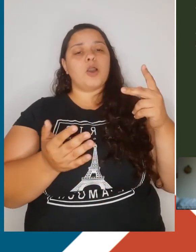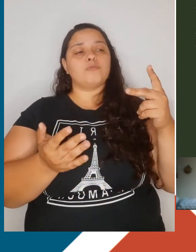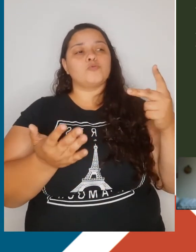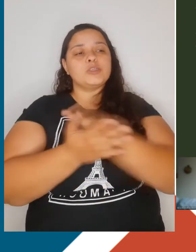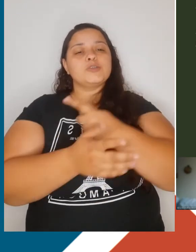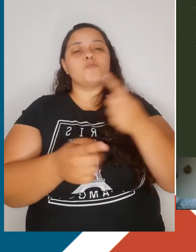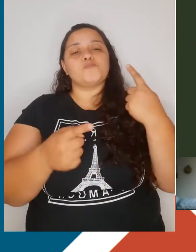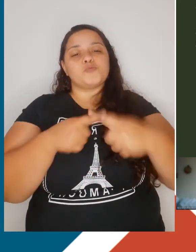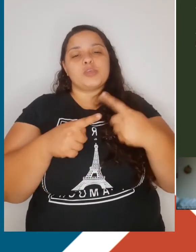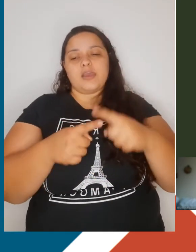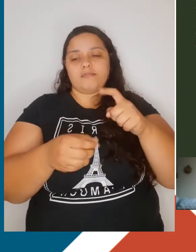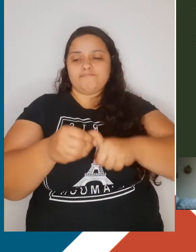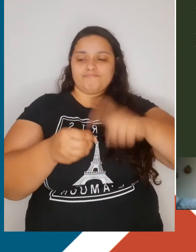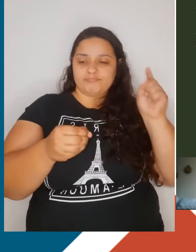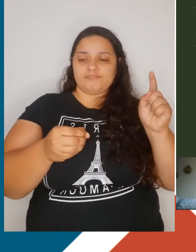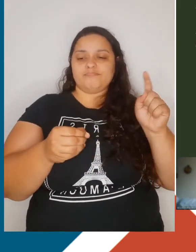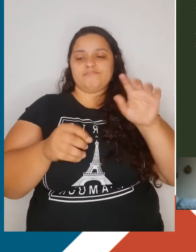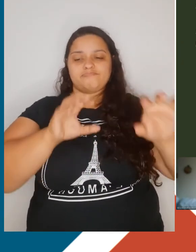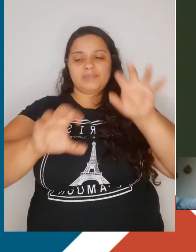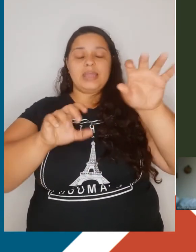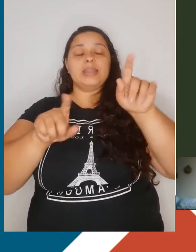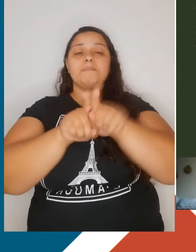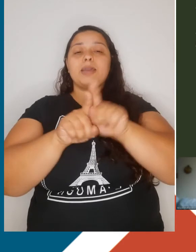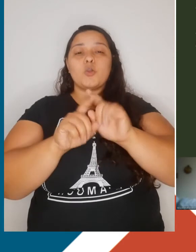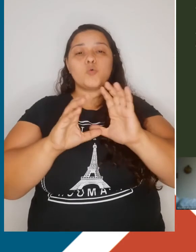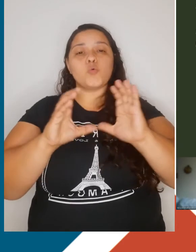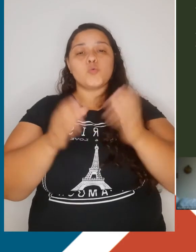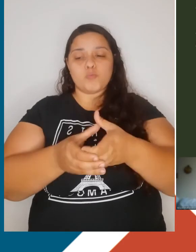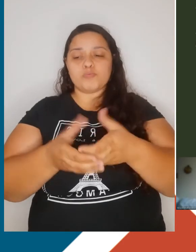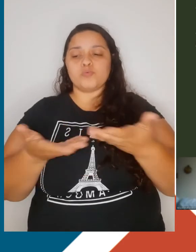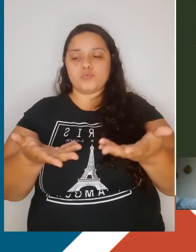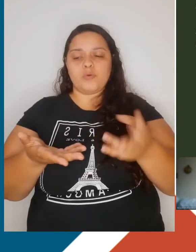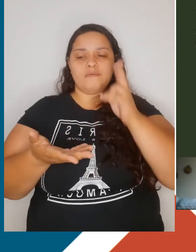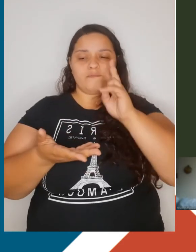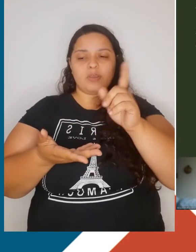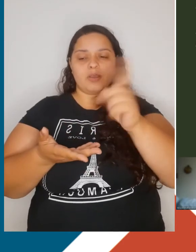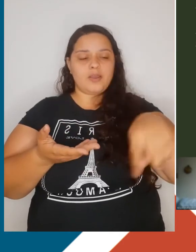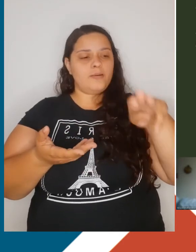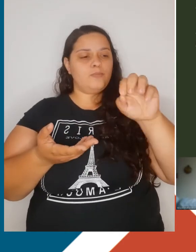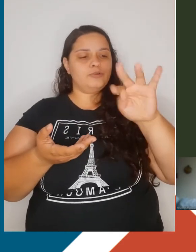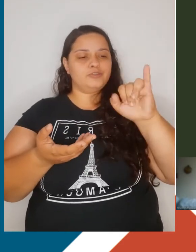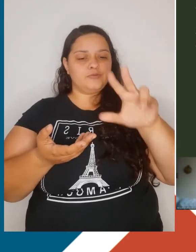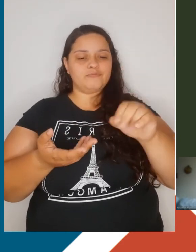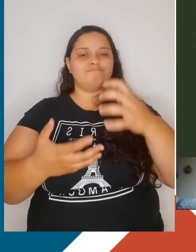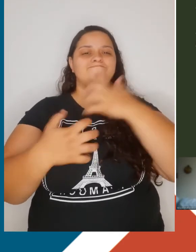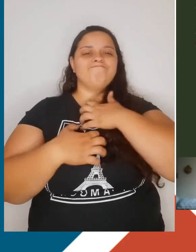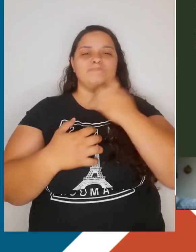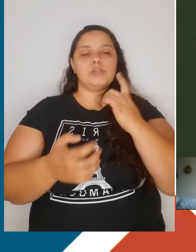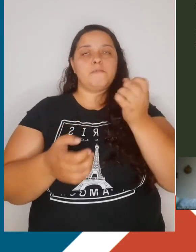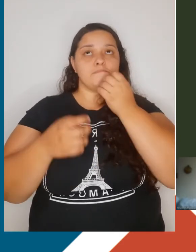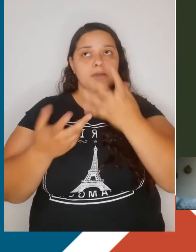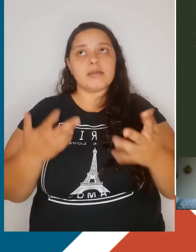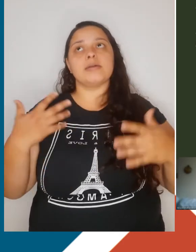às independências nas Américas e como diferentes grupos atuaram nesse processo. A contestação ao domínio espanhol foi motivada